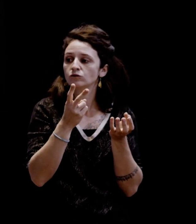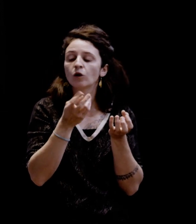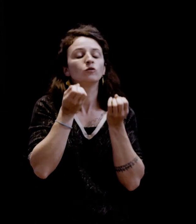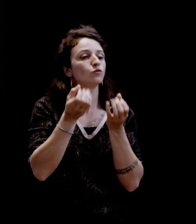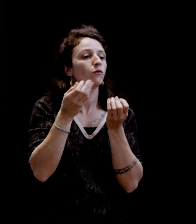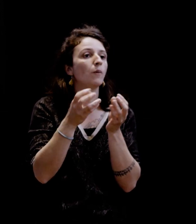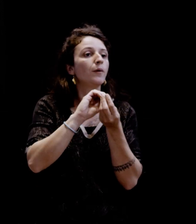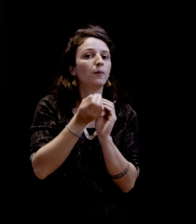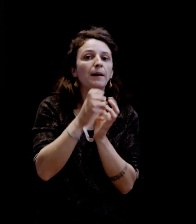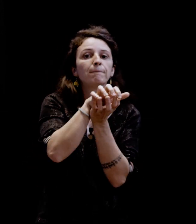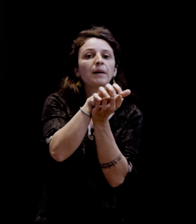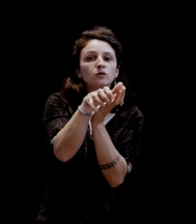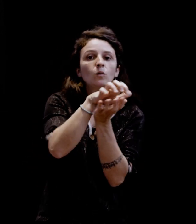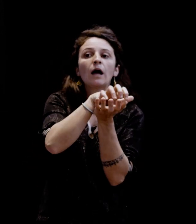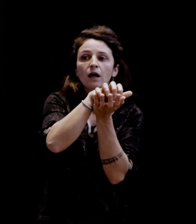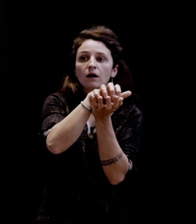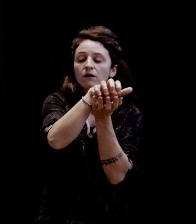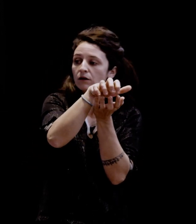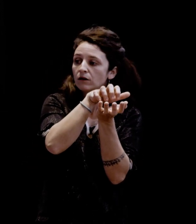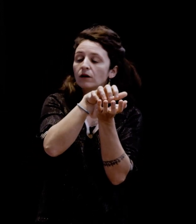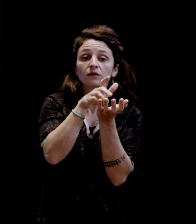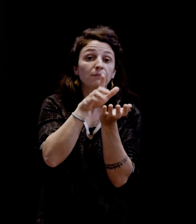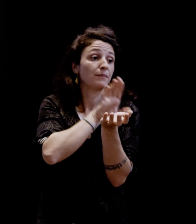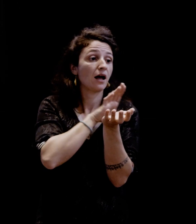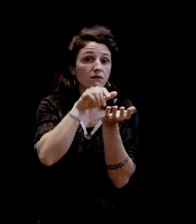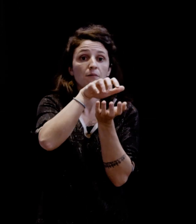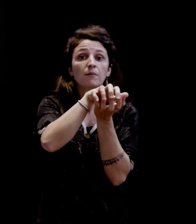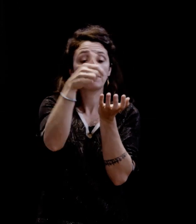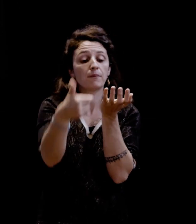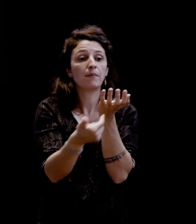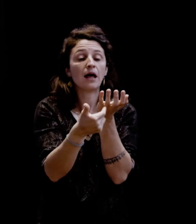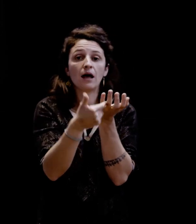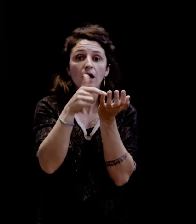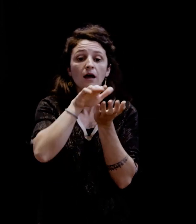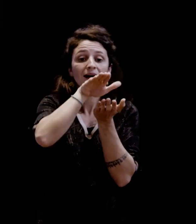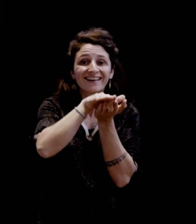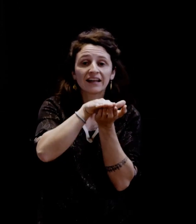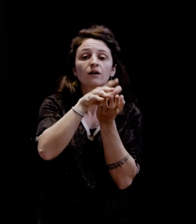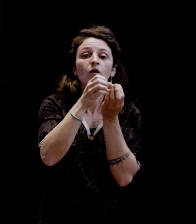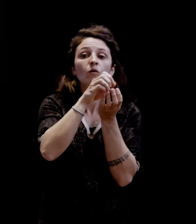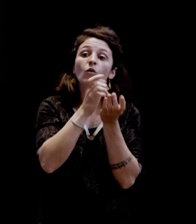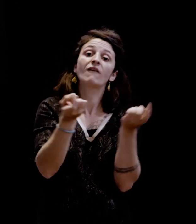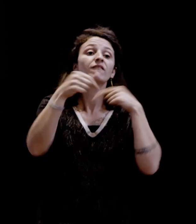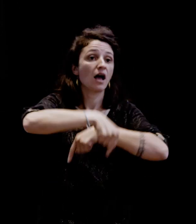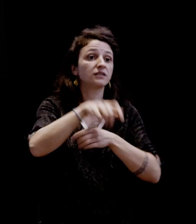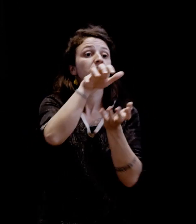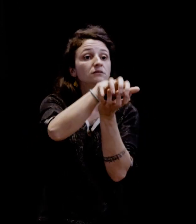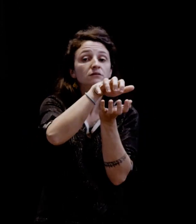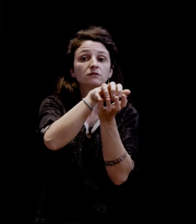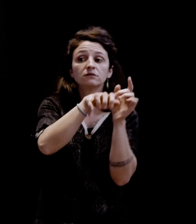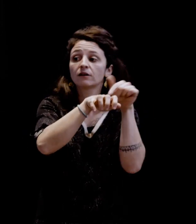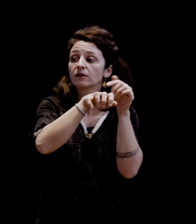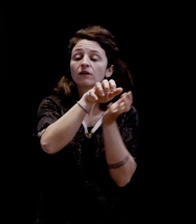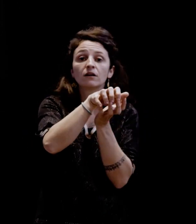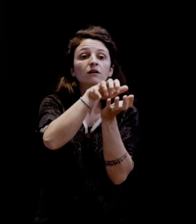mâchoire du bas, parce qu'il y a un manque de croissance de la mâchoire du bas, soit au contraire des occlusions croisées où il y a la mâchoire du bas qui est en